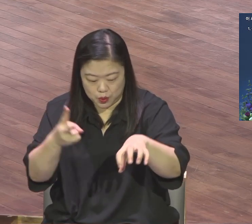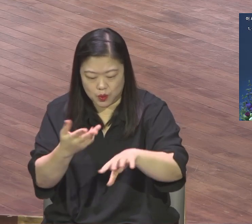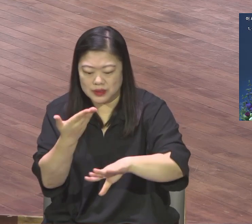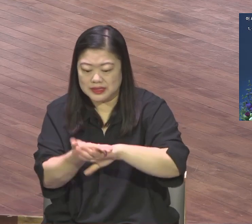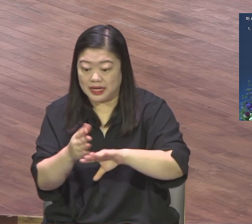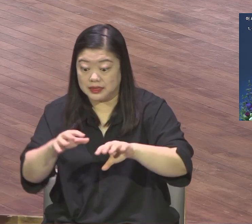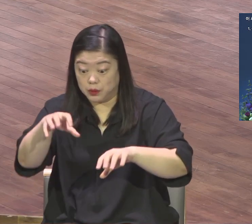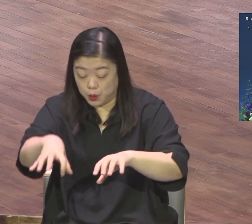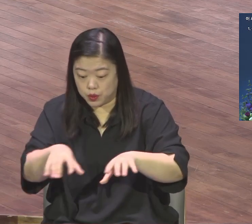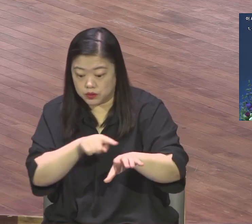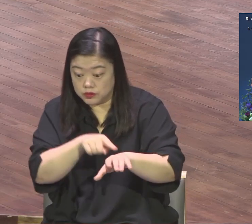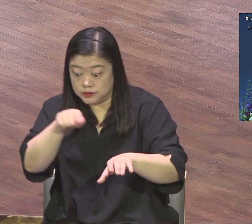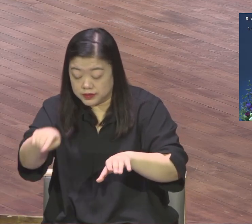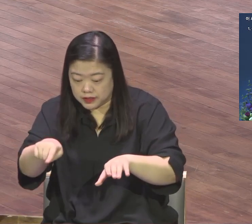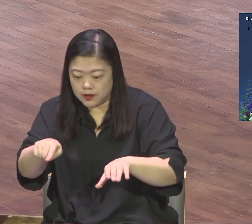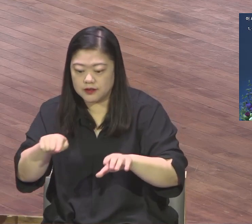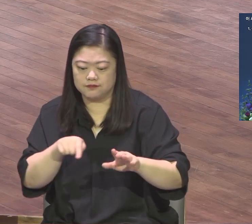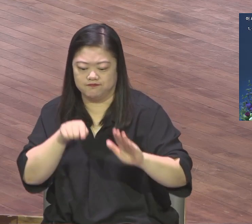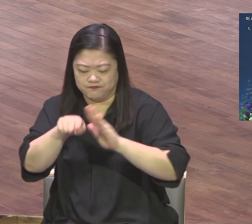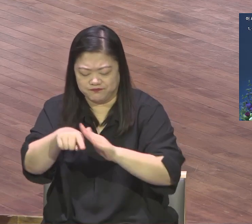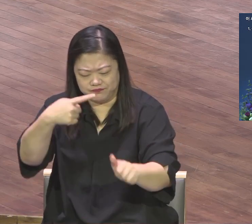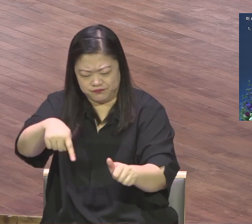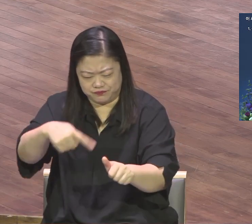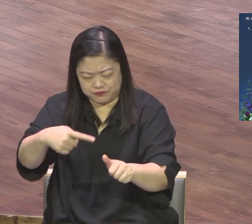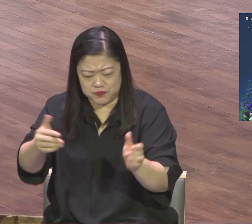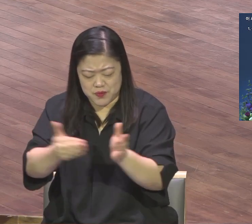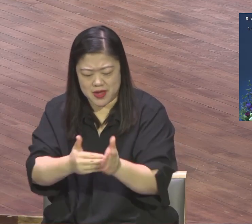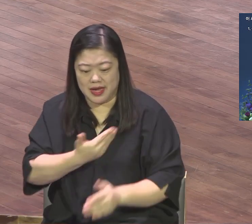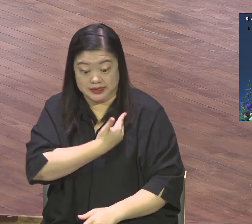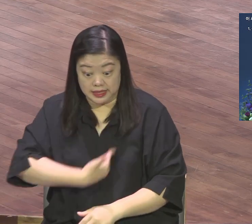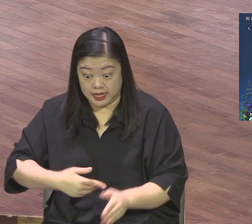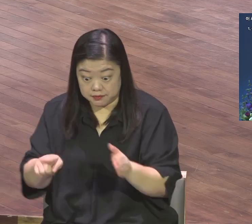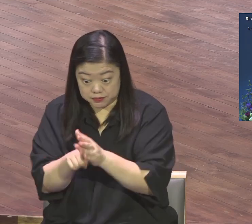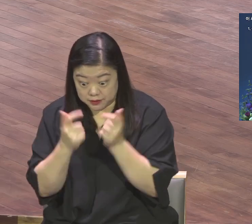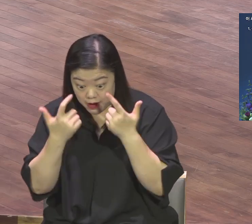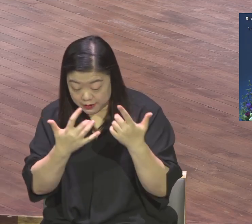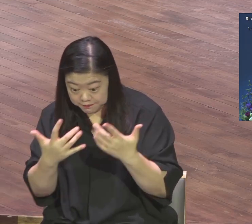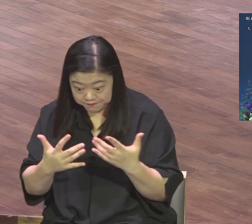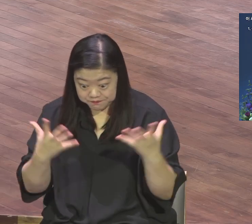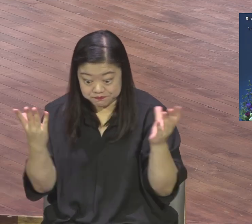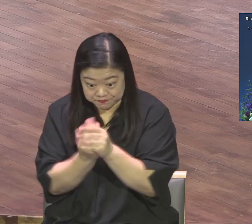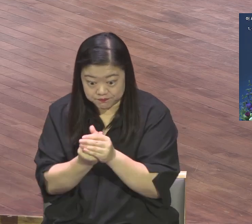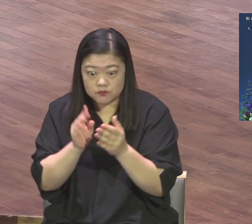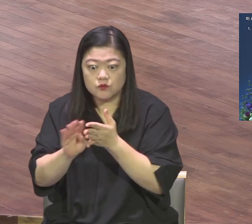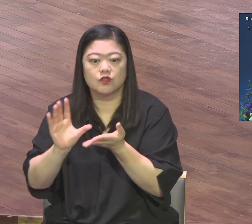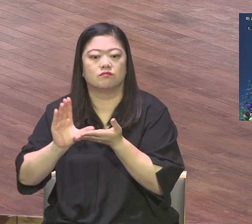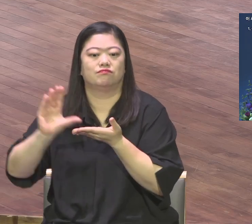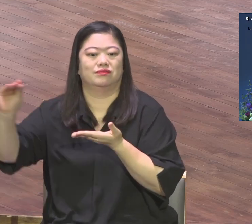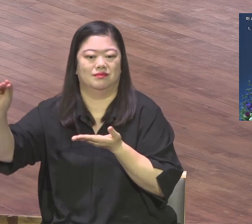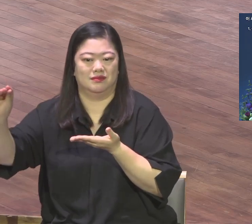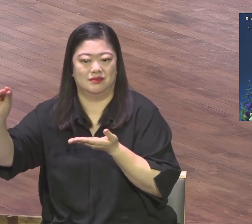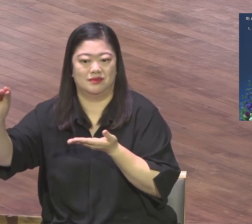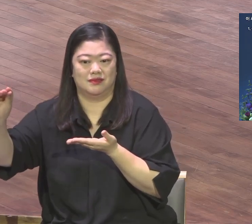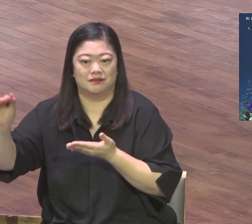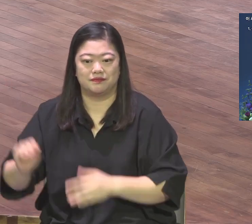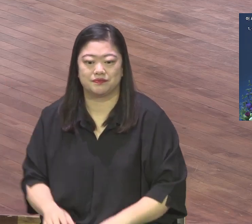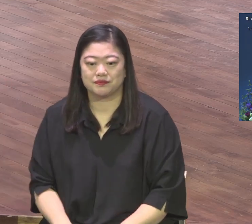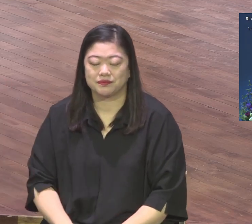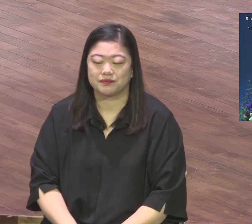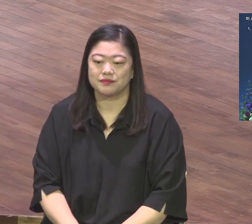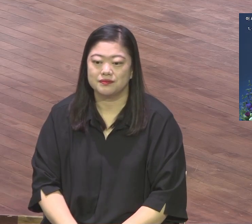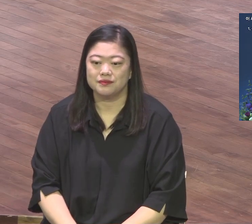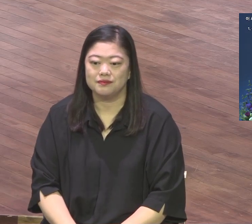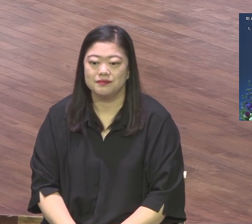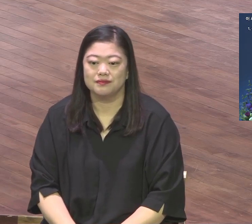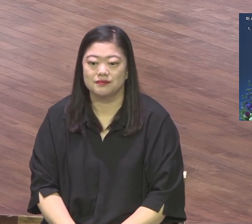모든 제자들을 굳게 했다. 2차 여행했을 때 그 현장을 다시 가서 그 세운 제자들을 굳게